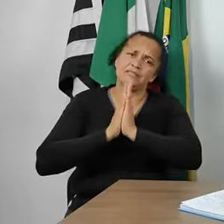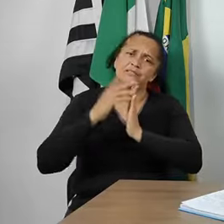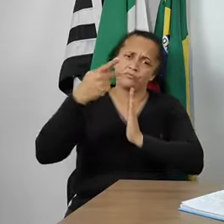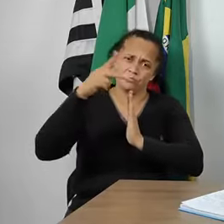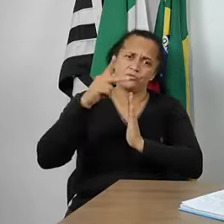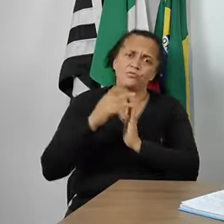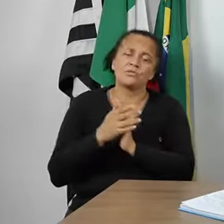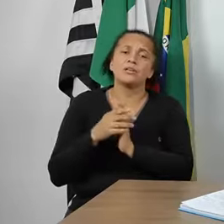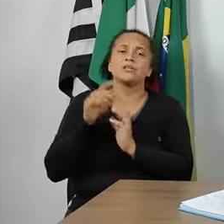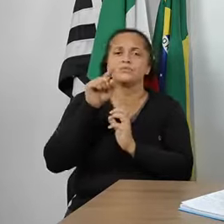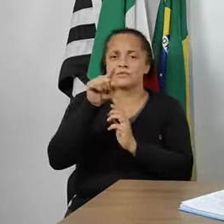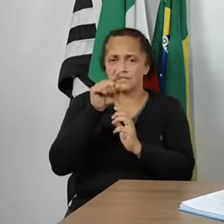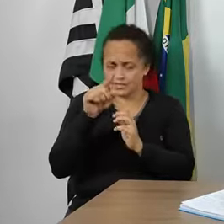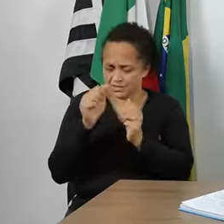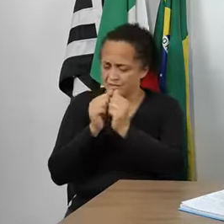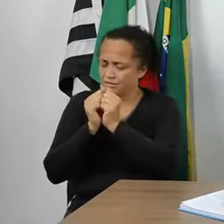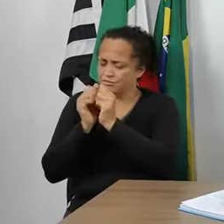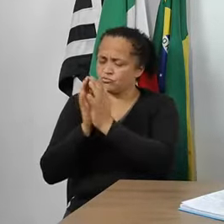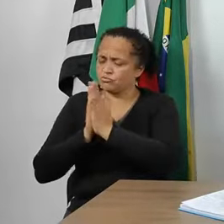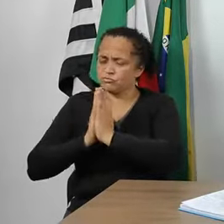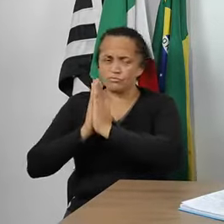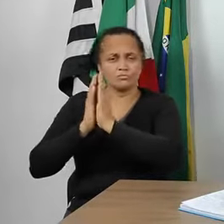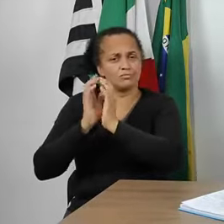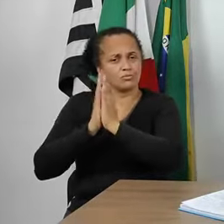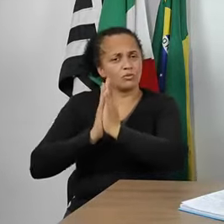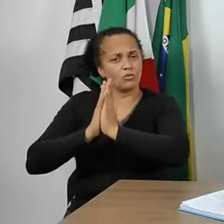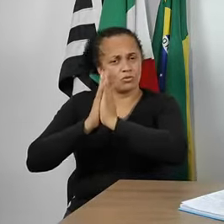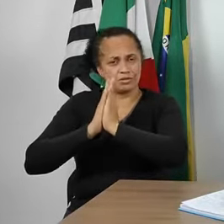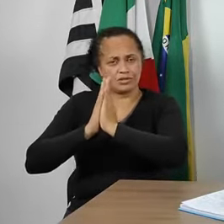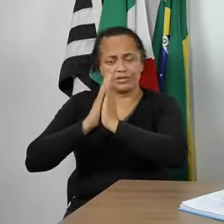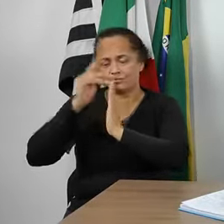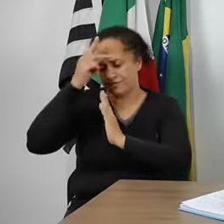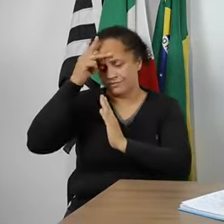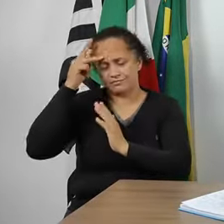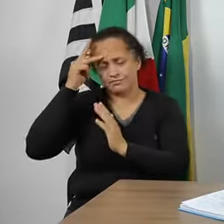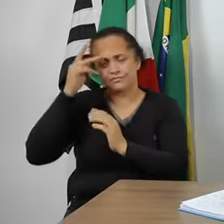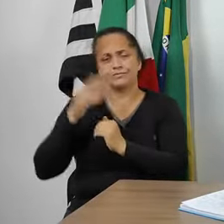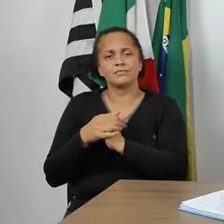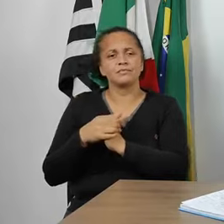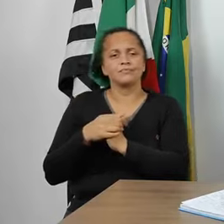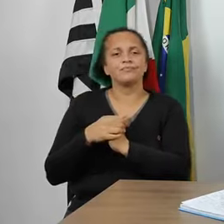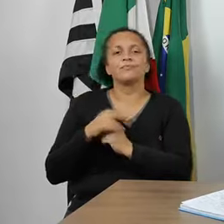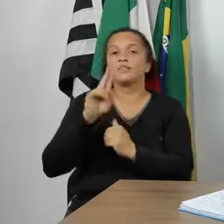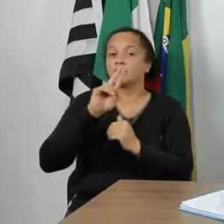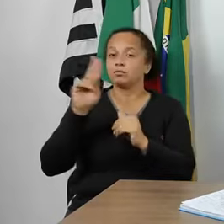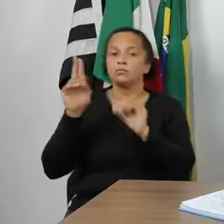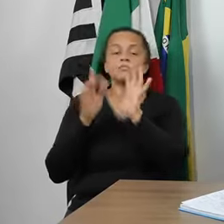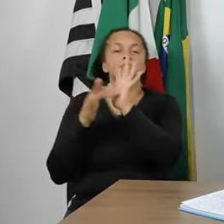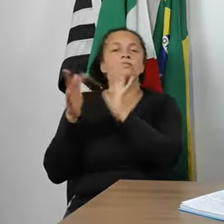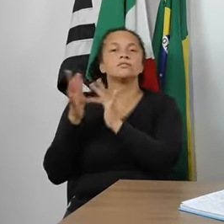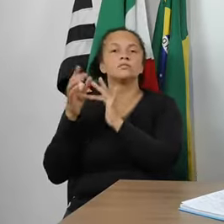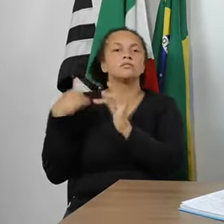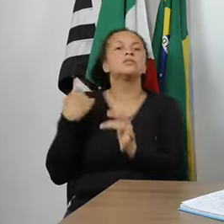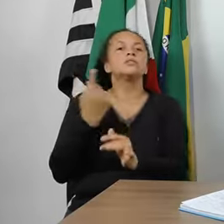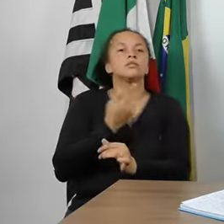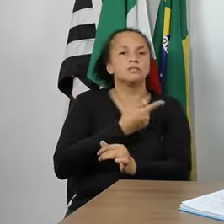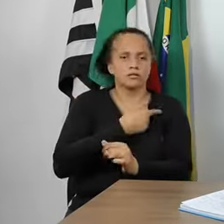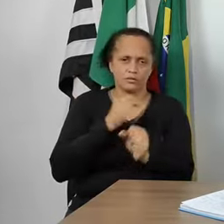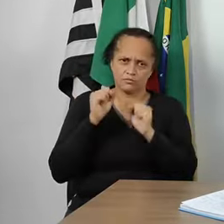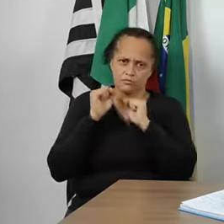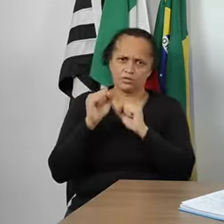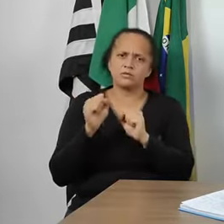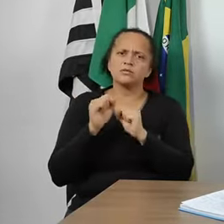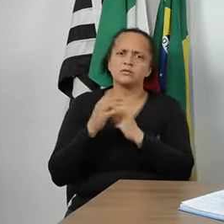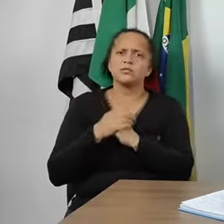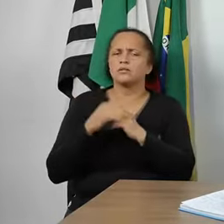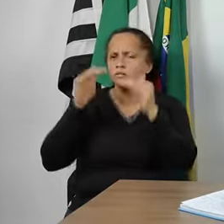ela. E em nome de Jesus Cristo, que a gente possa se voltar nesses dias, obedecendo